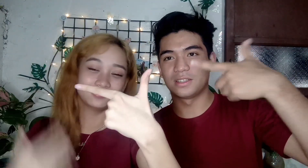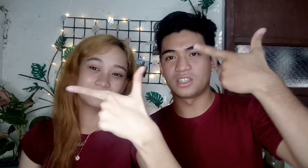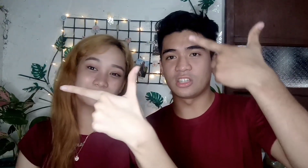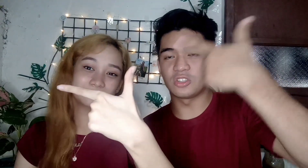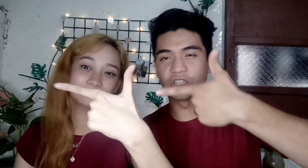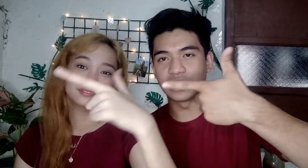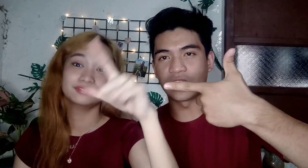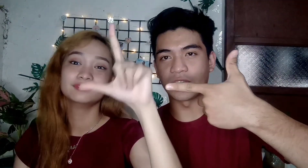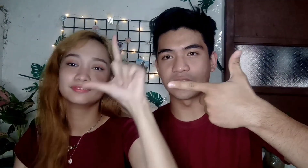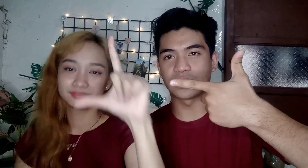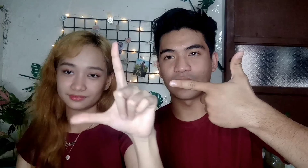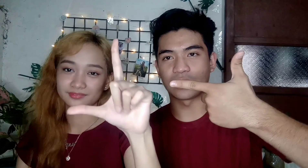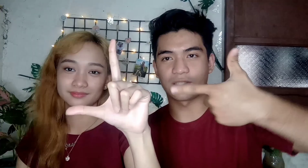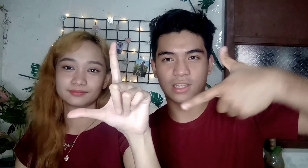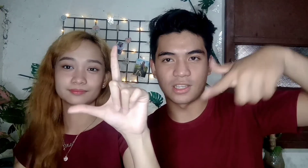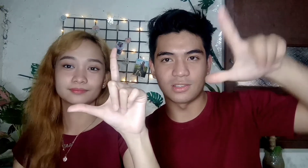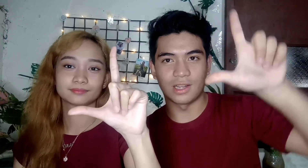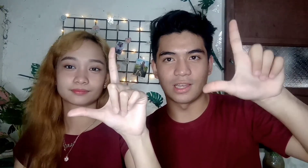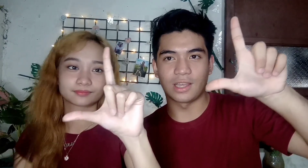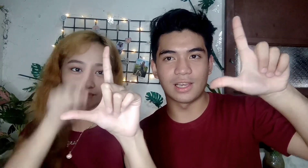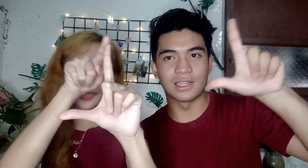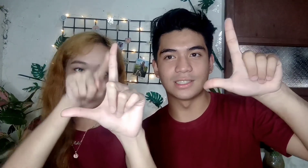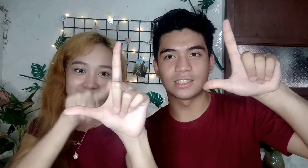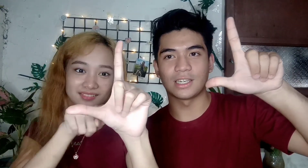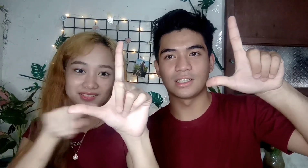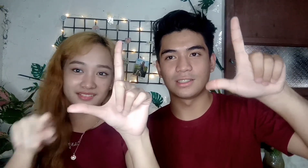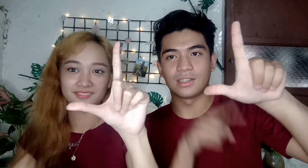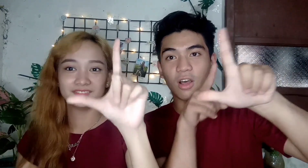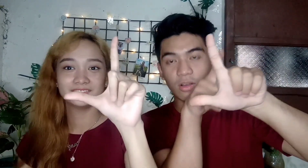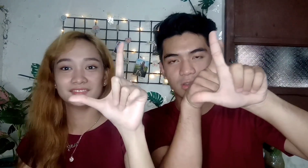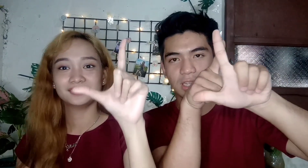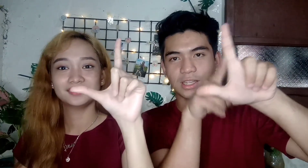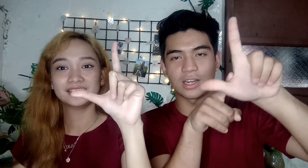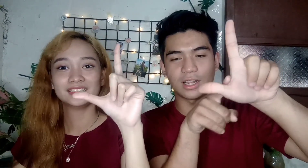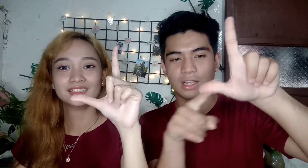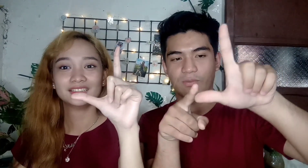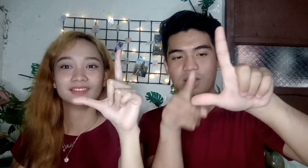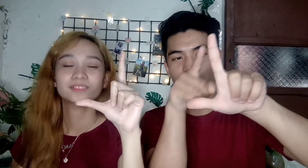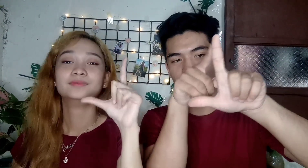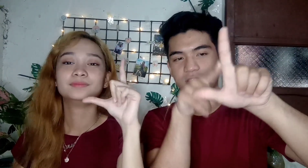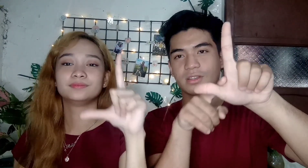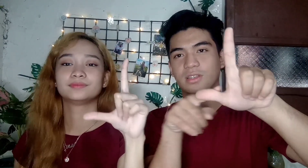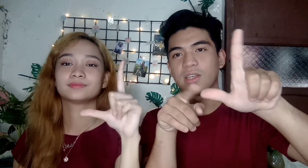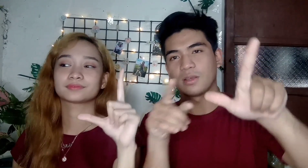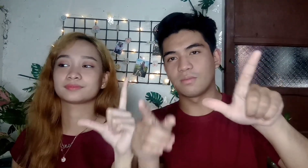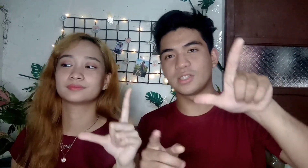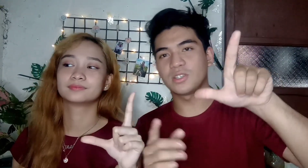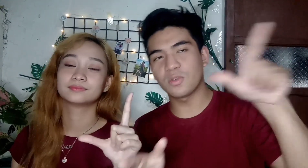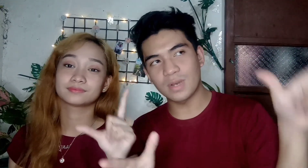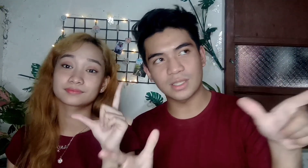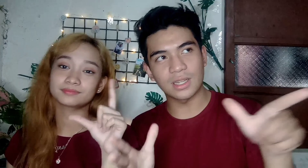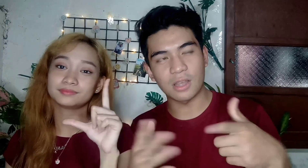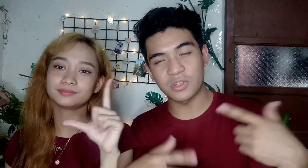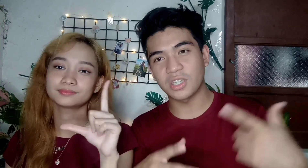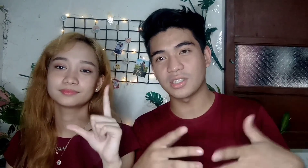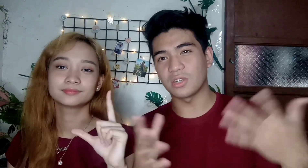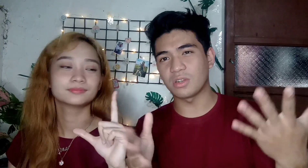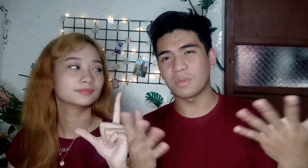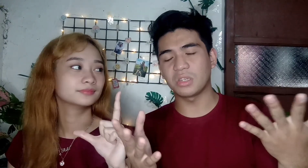L. Ito G, guys. Tapos tingnan nyo lang. L na siya. Oh, letter L nga pala. Guys, yung iba kasi lang yung G, ano naman yun